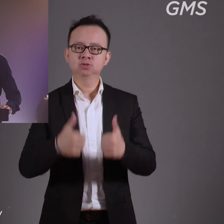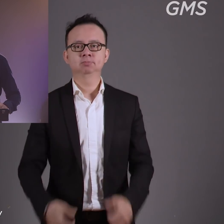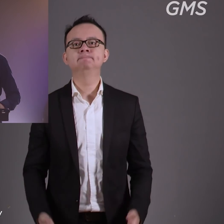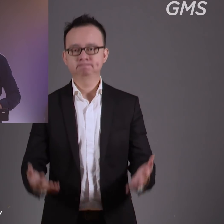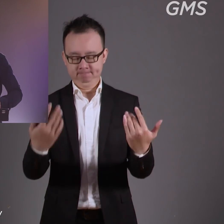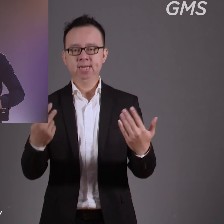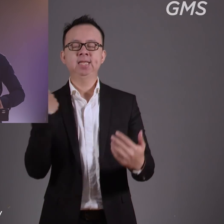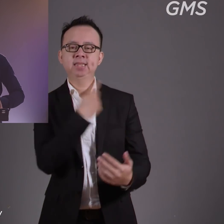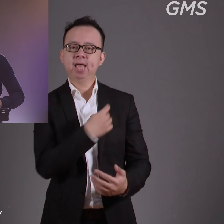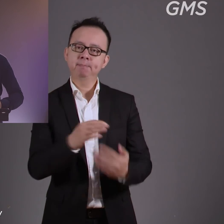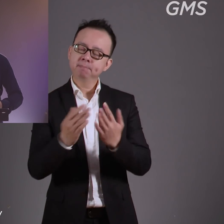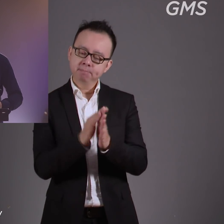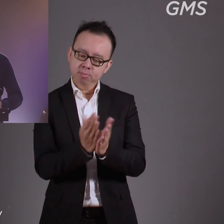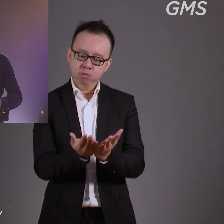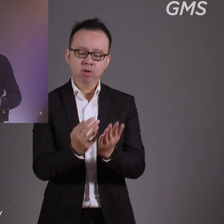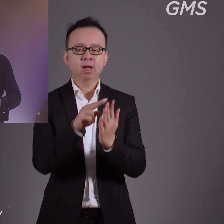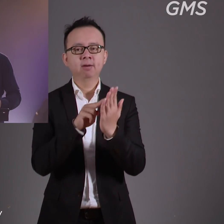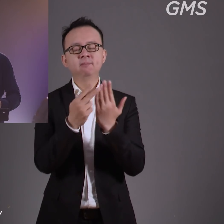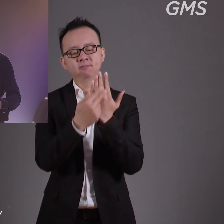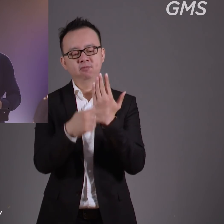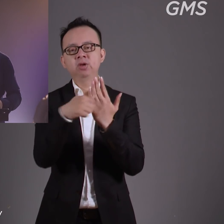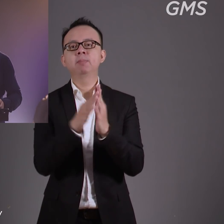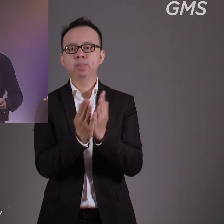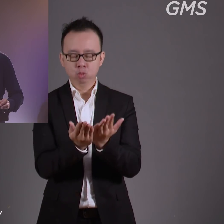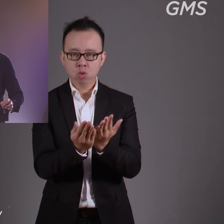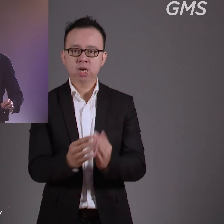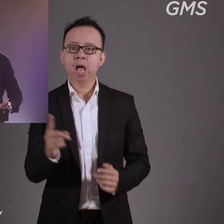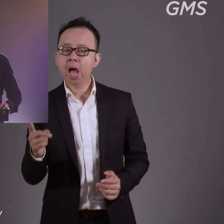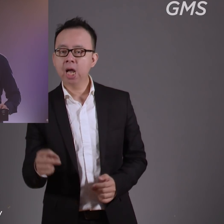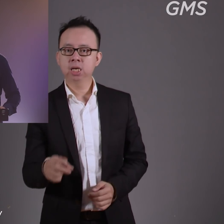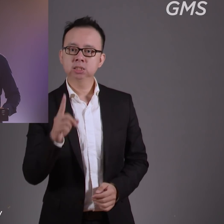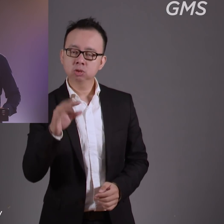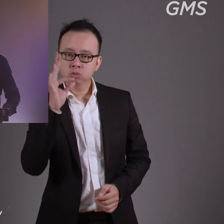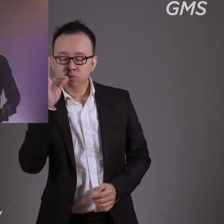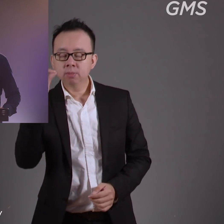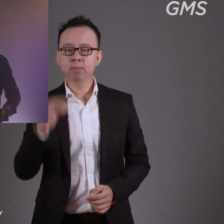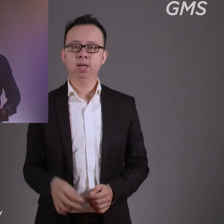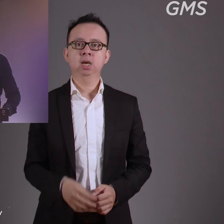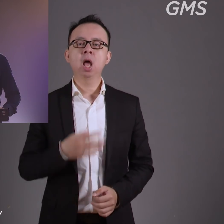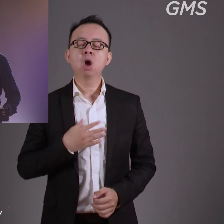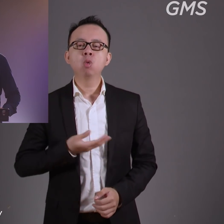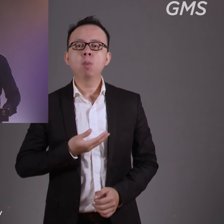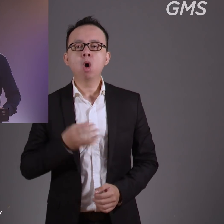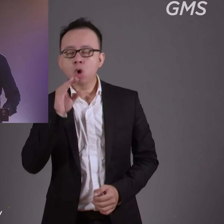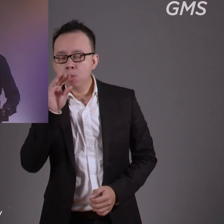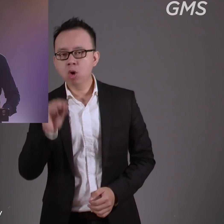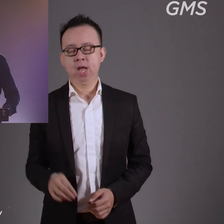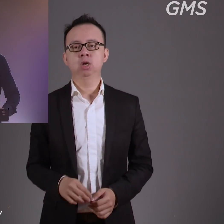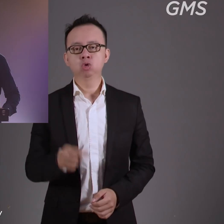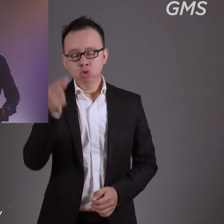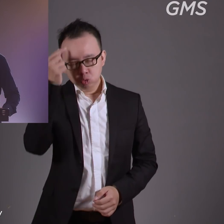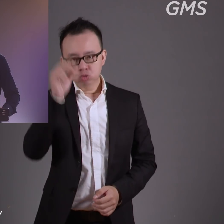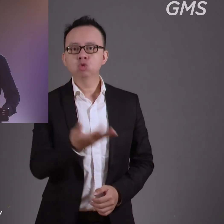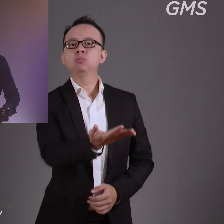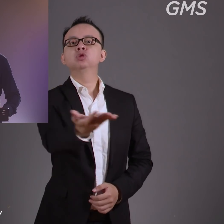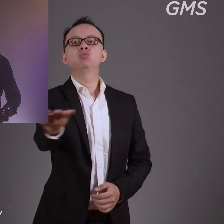Mari kita membuka firman Tuhan. Ada sebuah pesan yang saya mau bawakan, yang Tuhan titipkan untuk